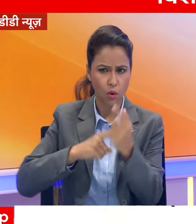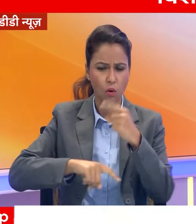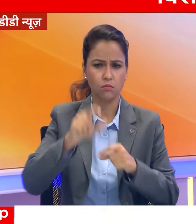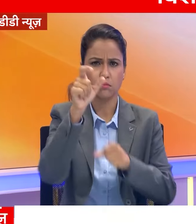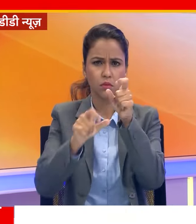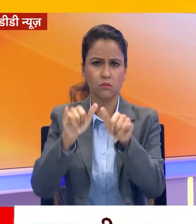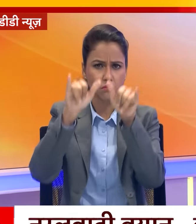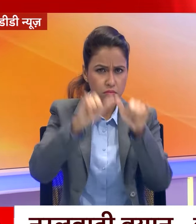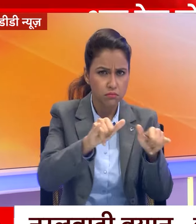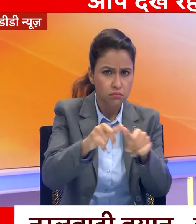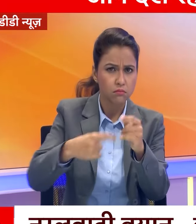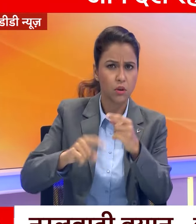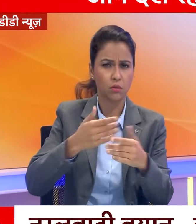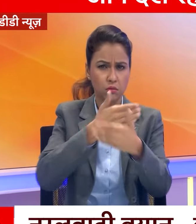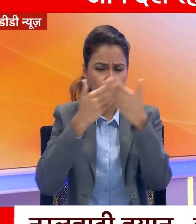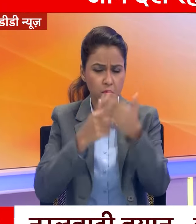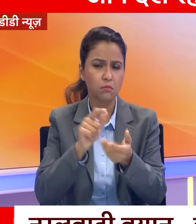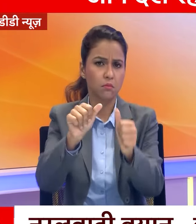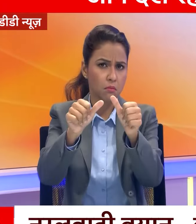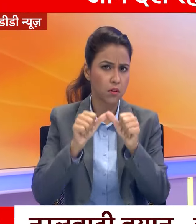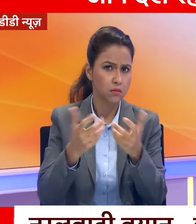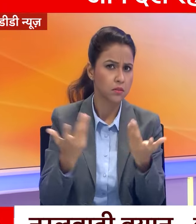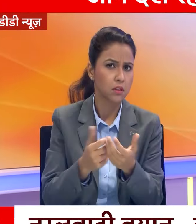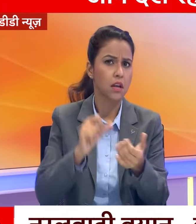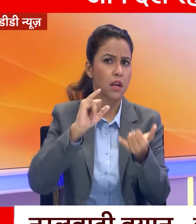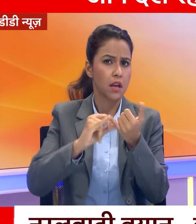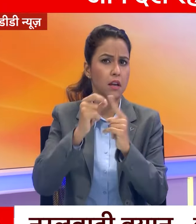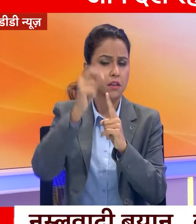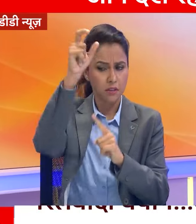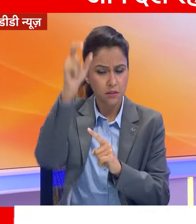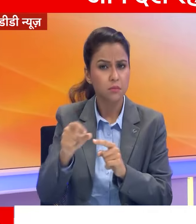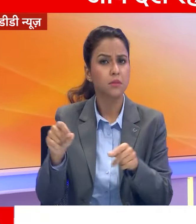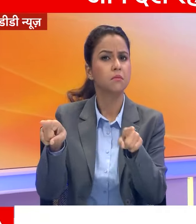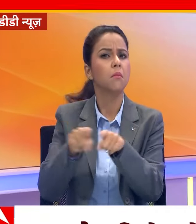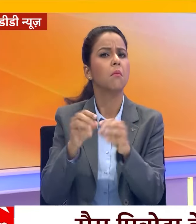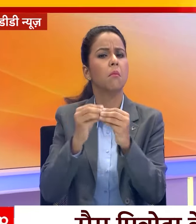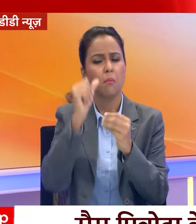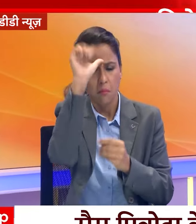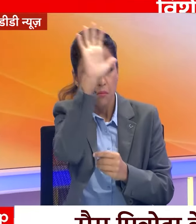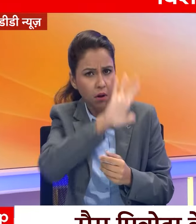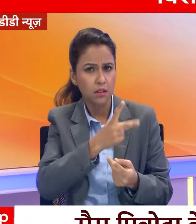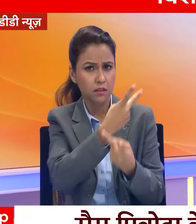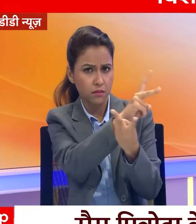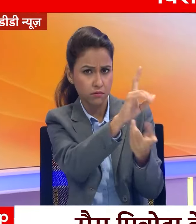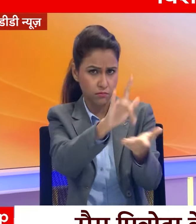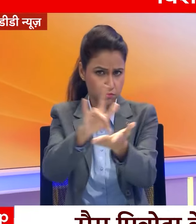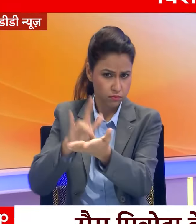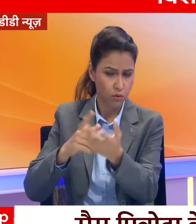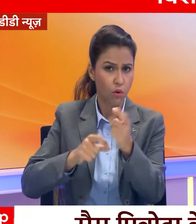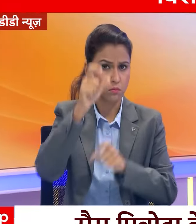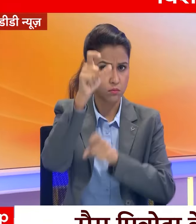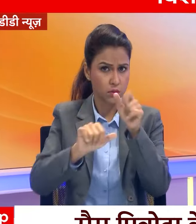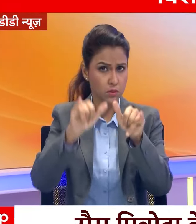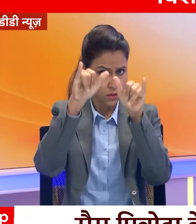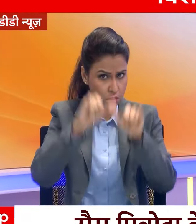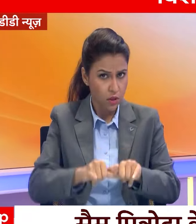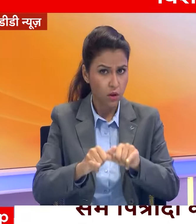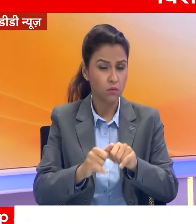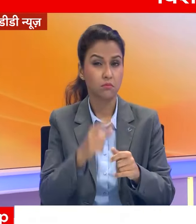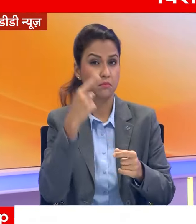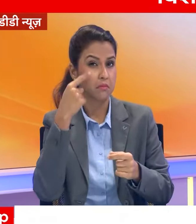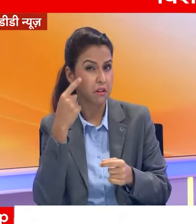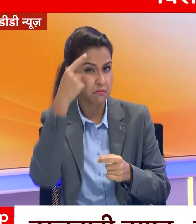लोगों को लेकर नस्ली बयान दिया है सैम पित्रोदा ने भारत के अलग-अलग हिस्सों में रहने वाले लोगों को रंग